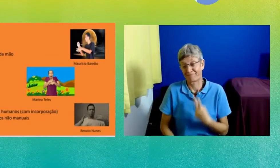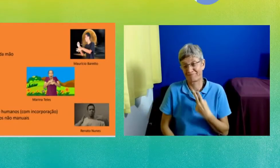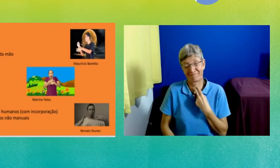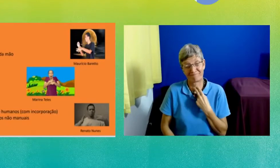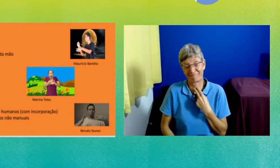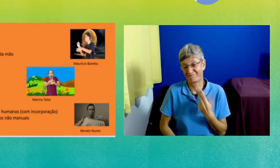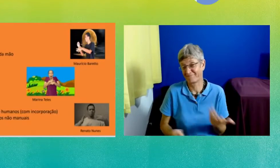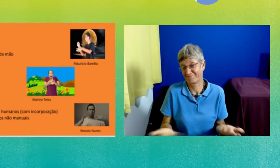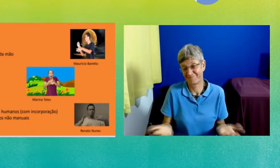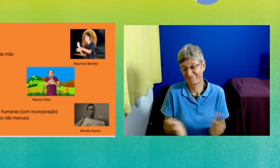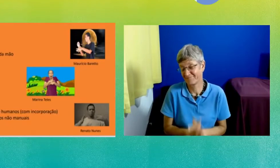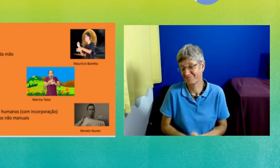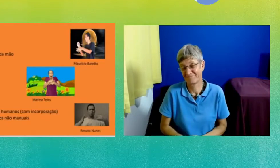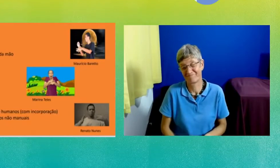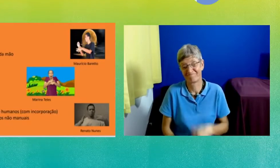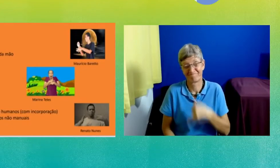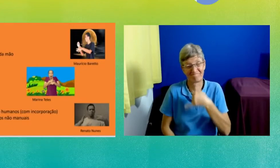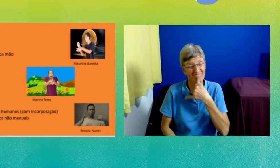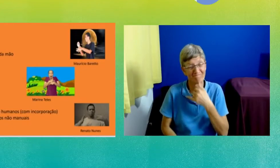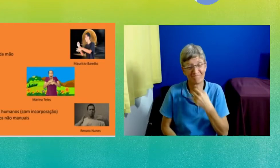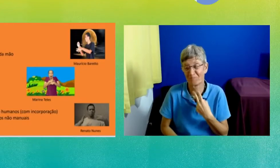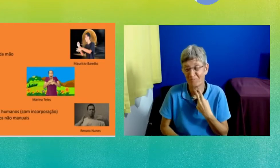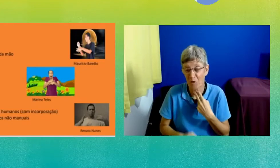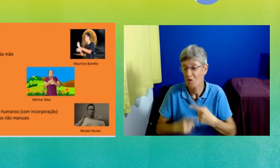como você pode fazer.